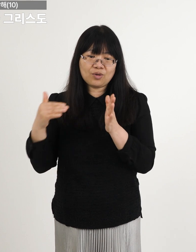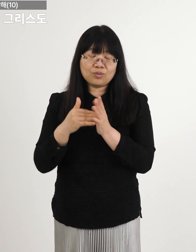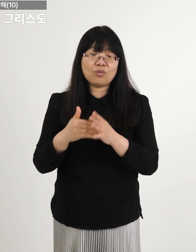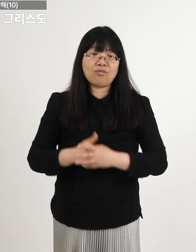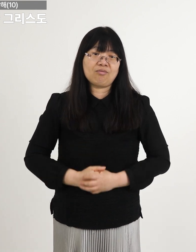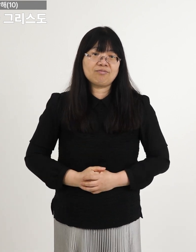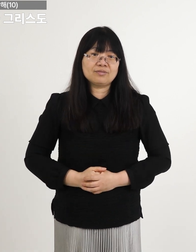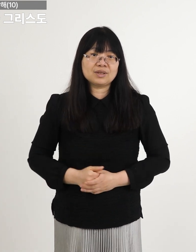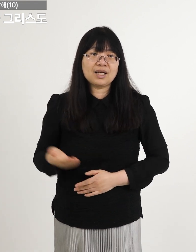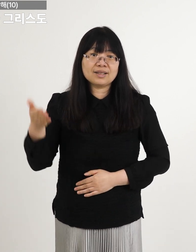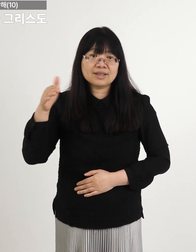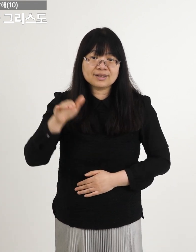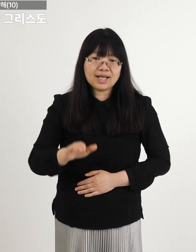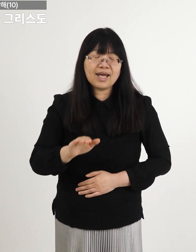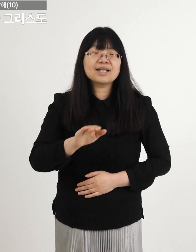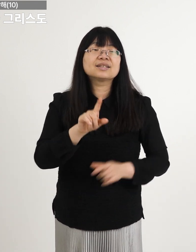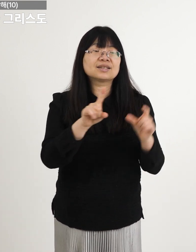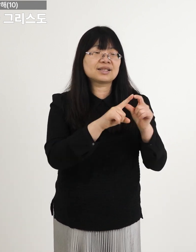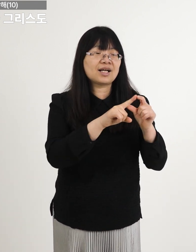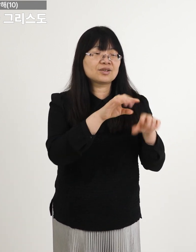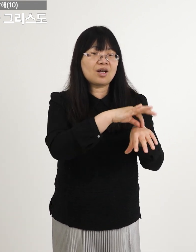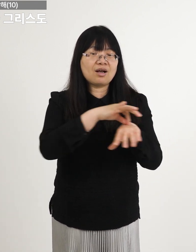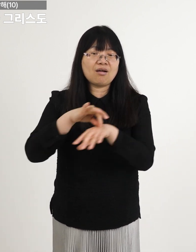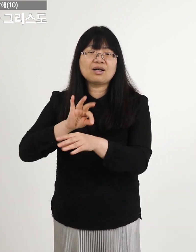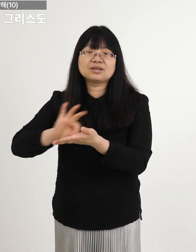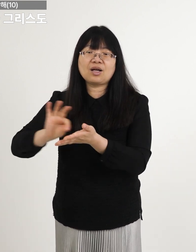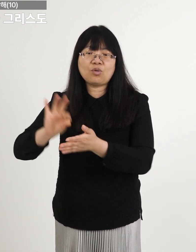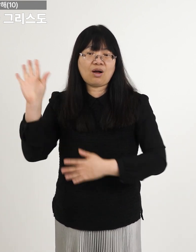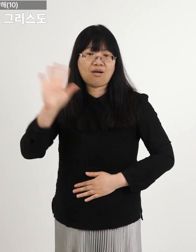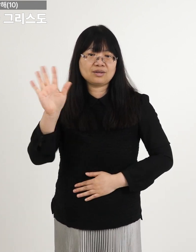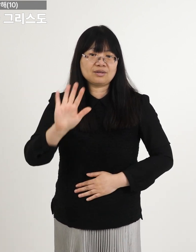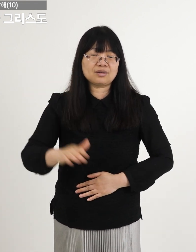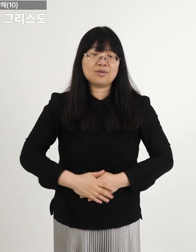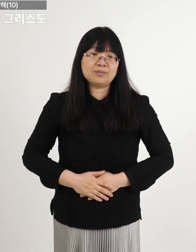그 단어를 사용하지 않았어요. 히브리 기자가.